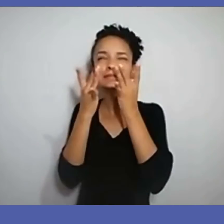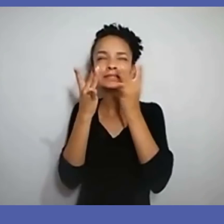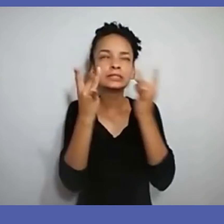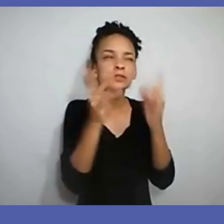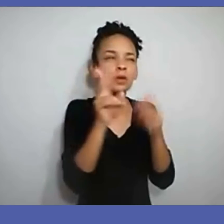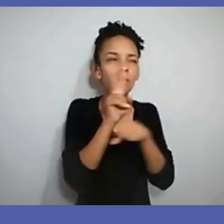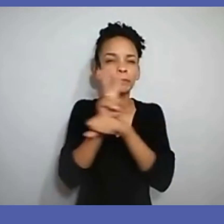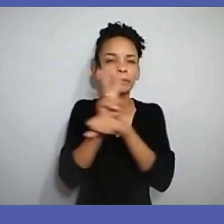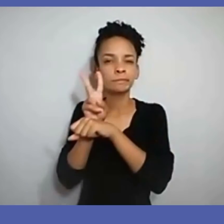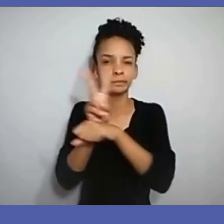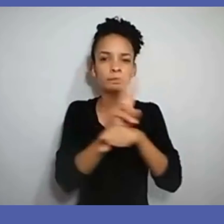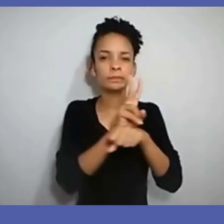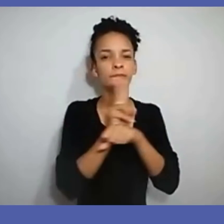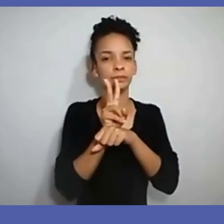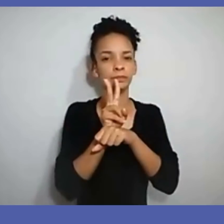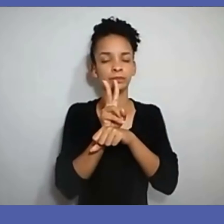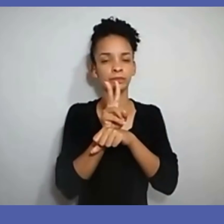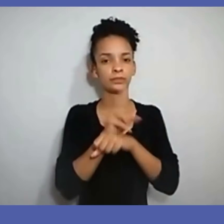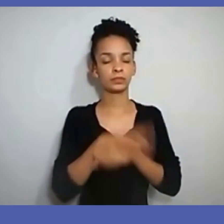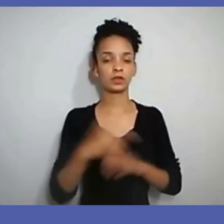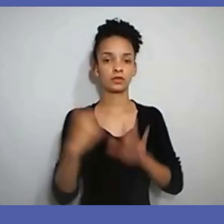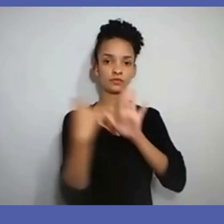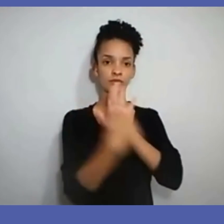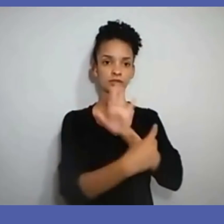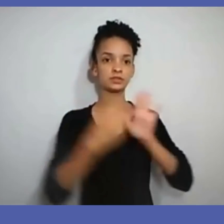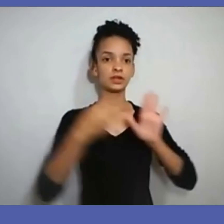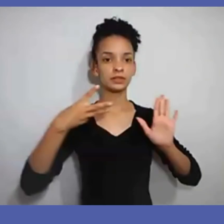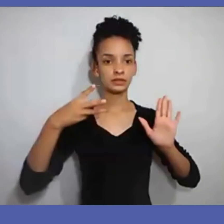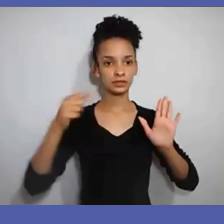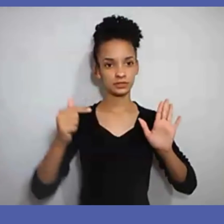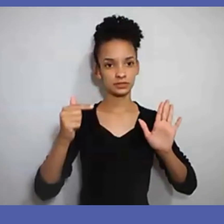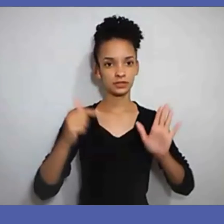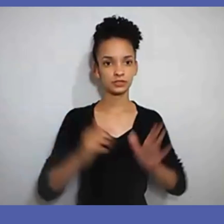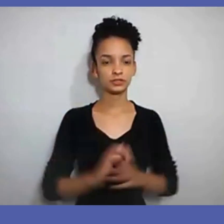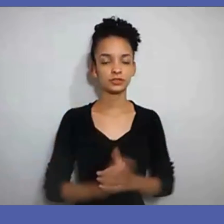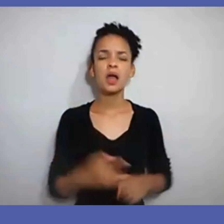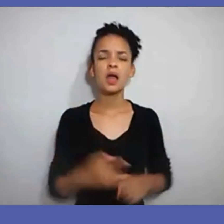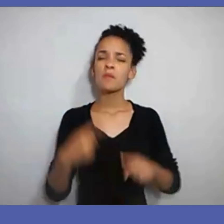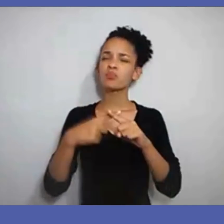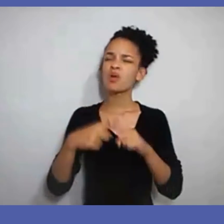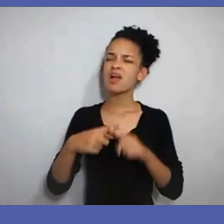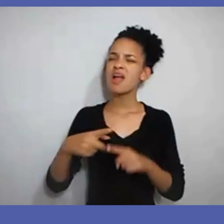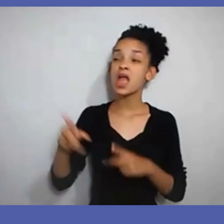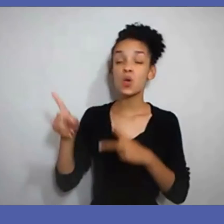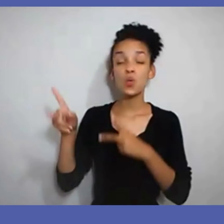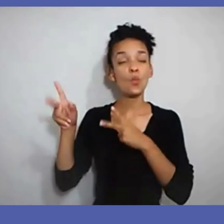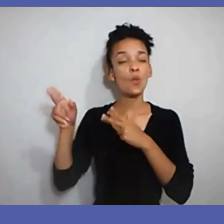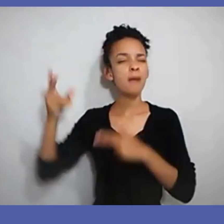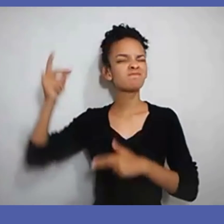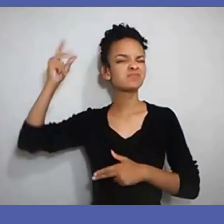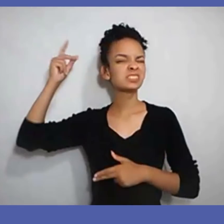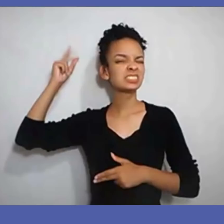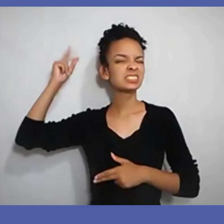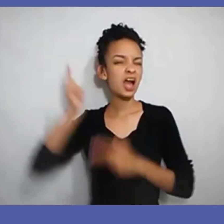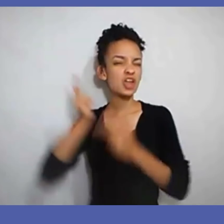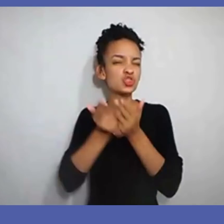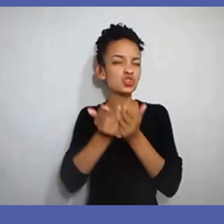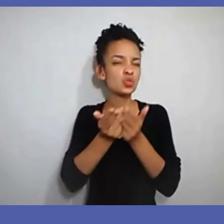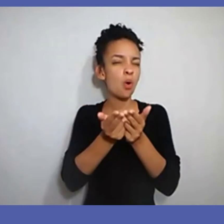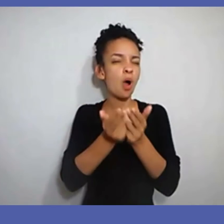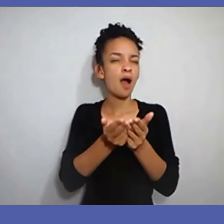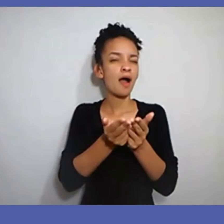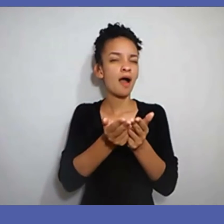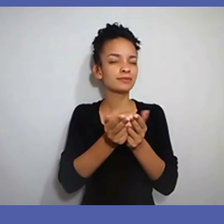versículo 37. Pois assim como foi nos dias de Noé, também será a vinda do Filho do